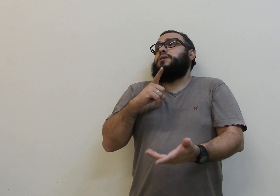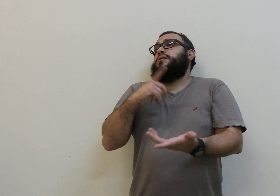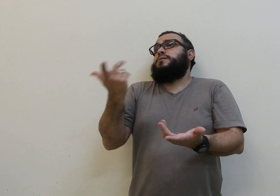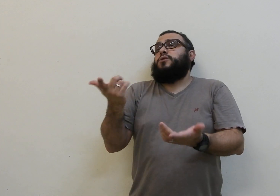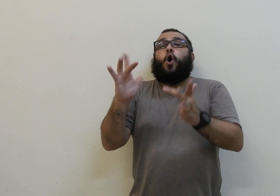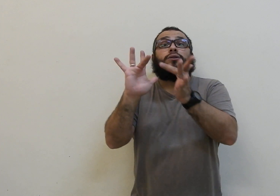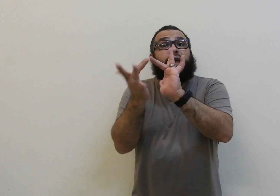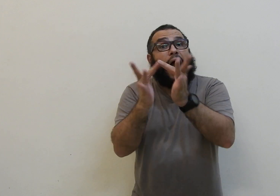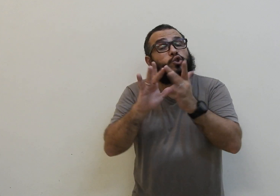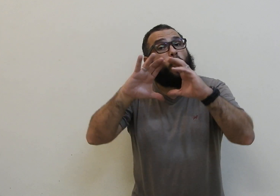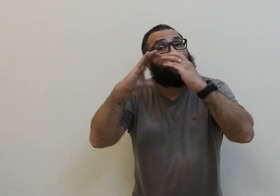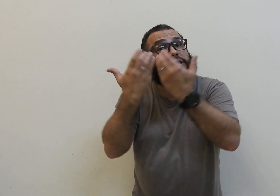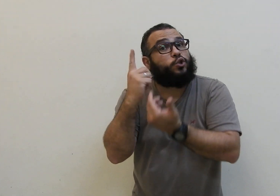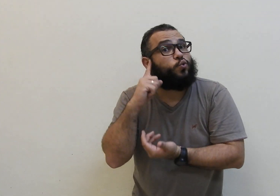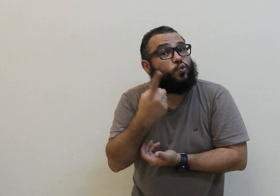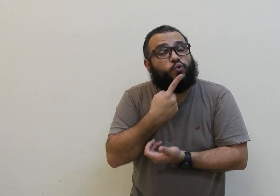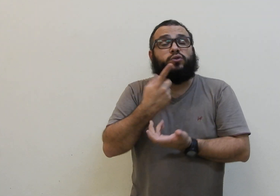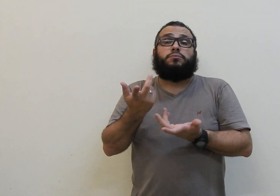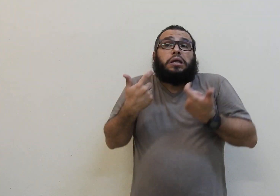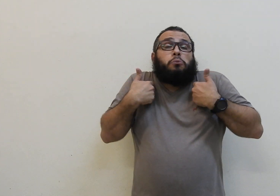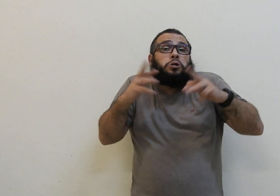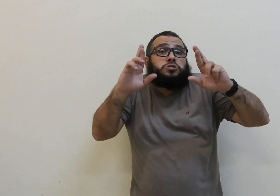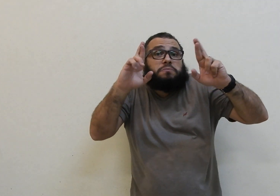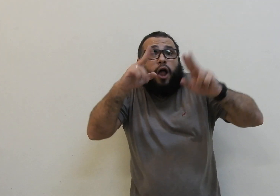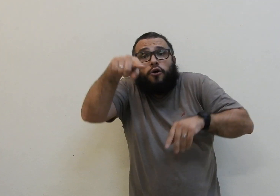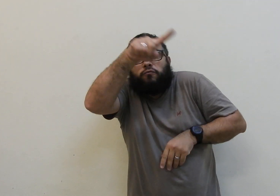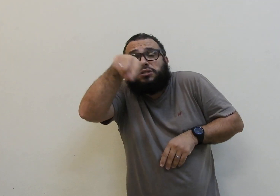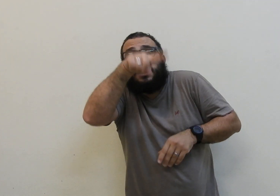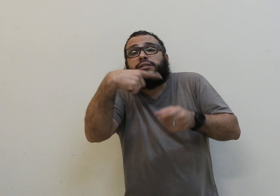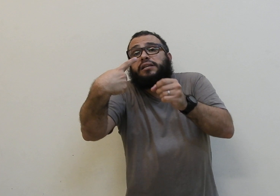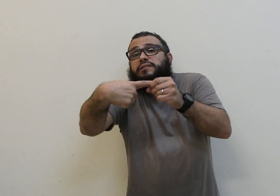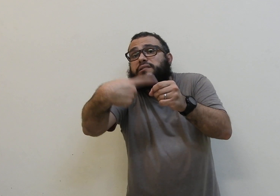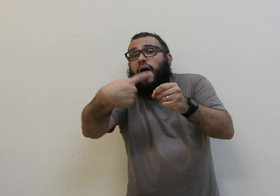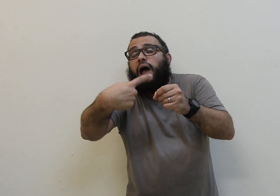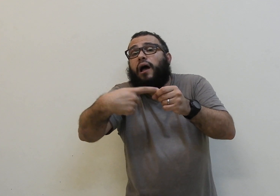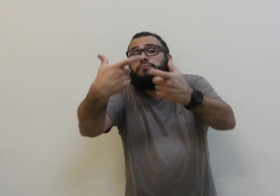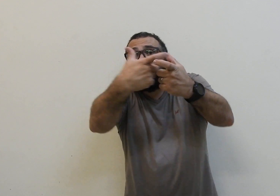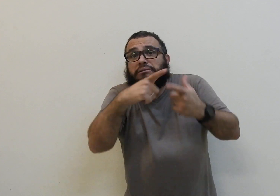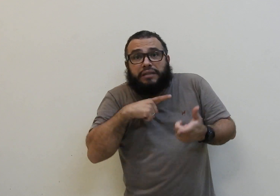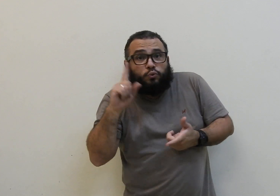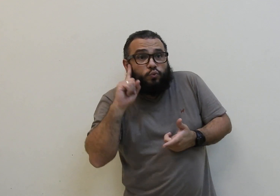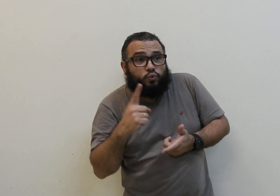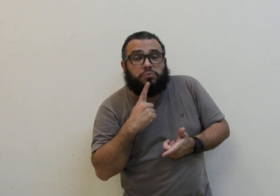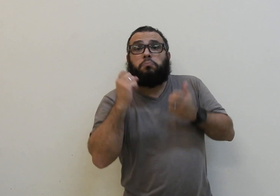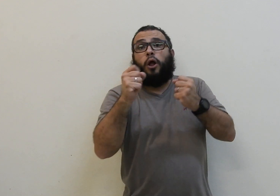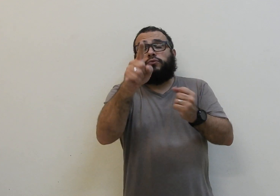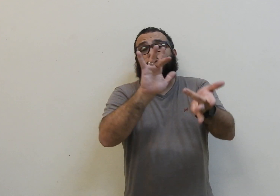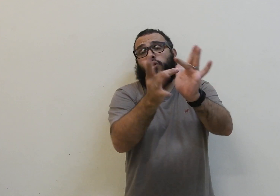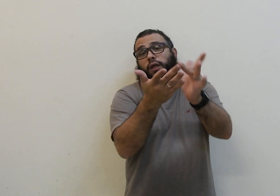sei que não dá conta de tudo. O contato com a comunidade ele é essencial. Tomara que vocês, a partir do momento que começarem